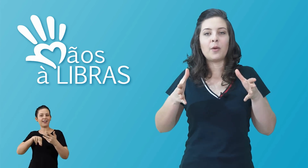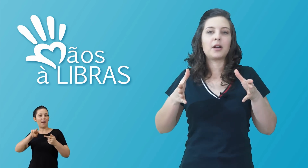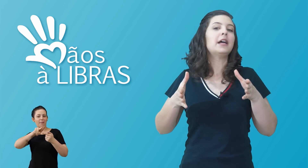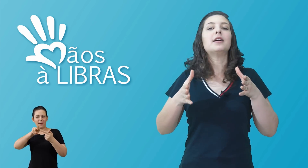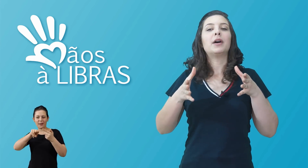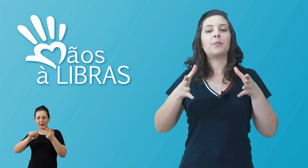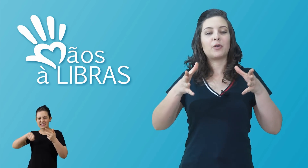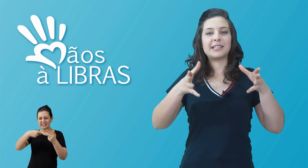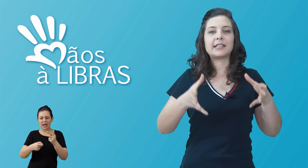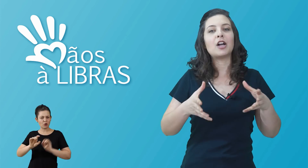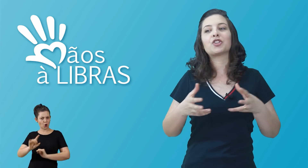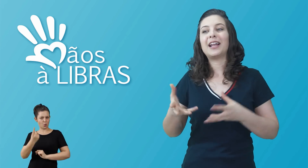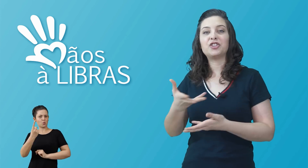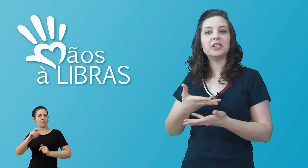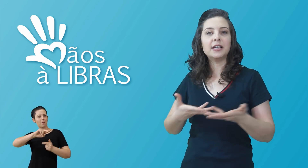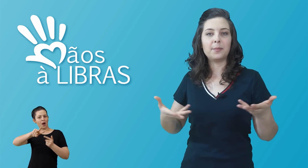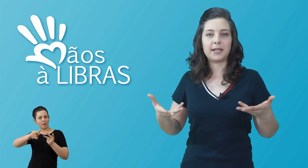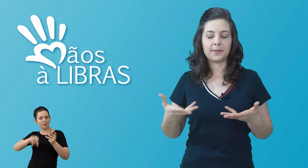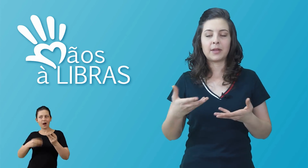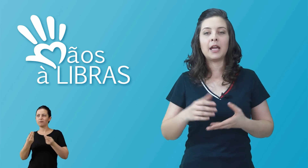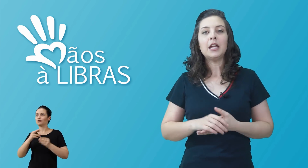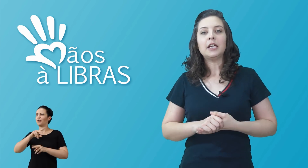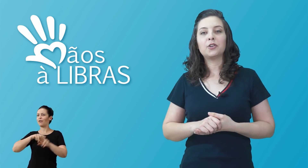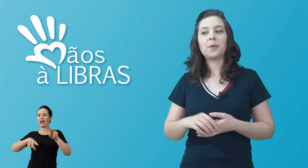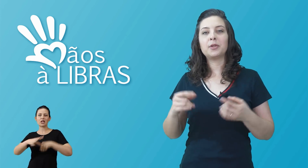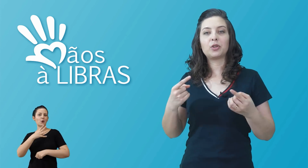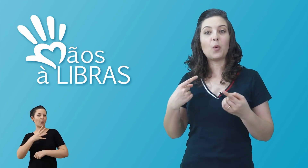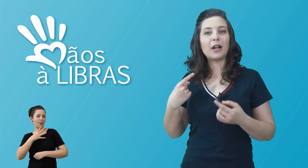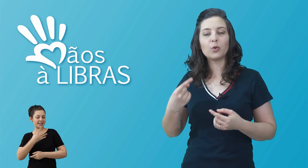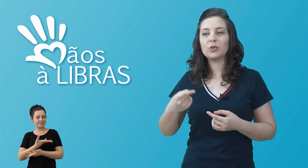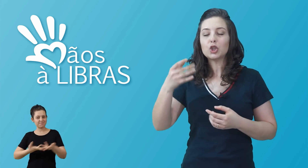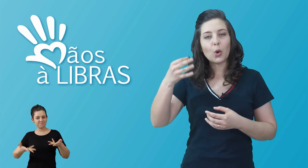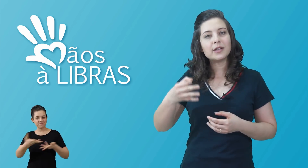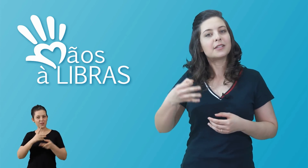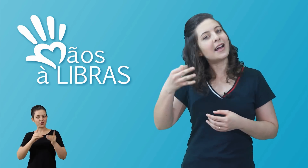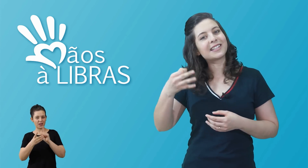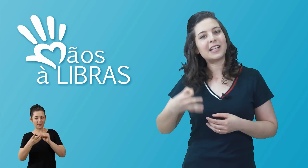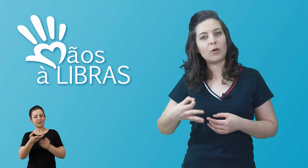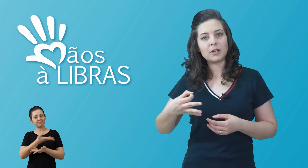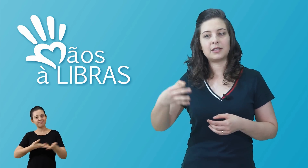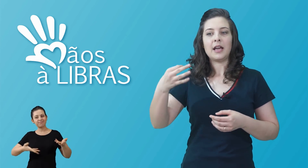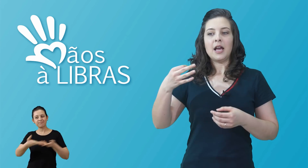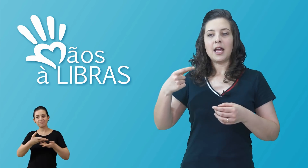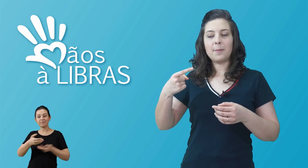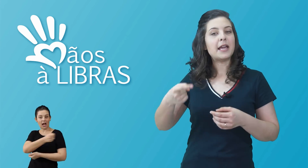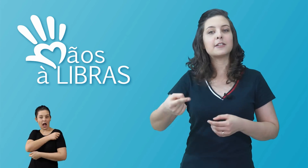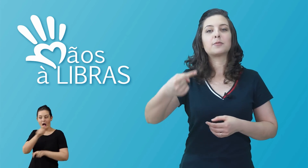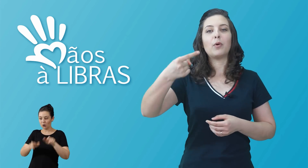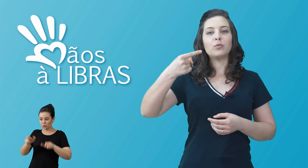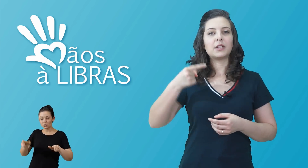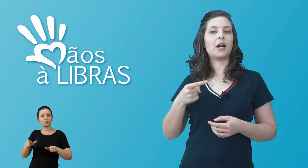língua não é uma coisa estática, ela é dinâmica, né? Então eu permito que o aluno em todas as aulas